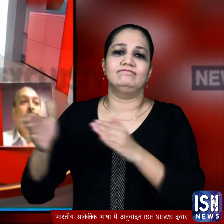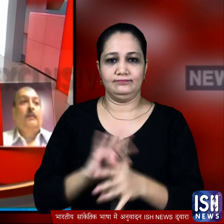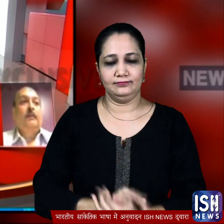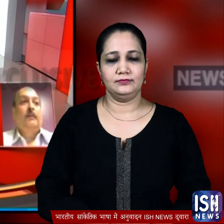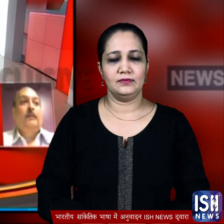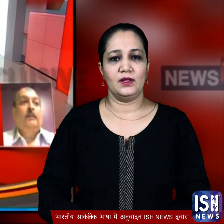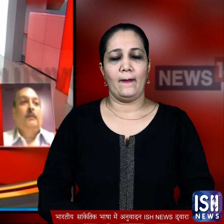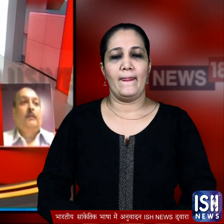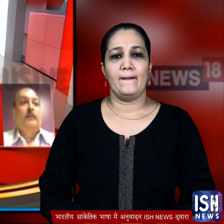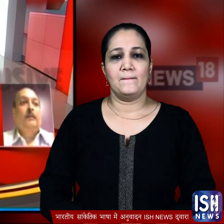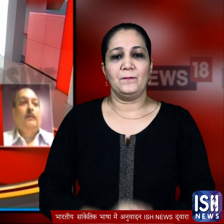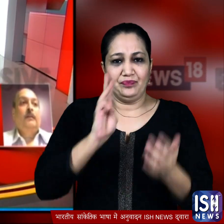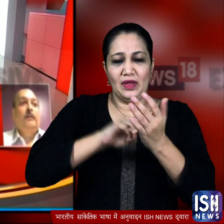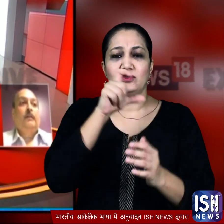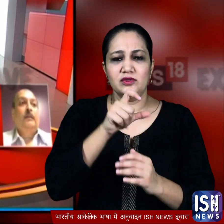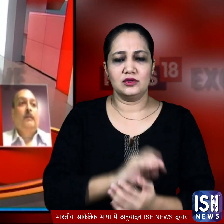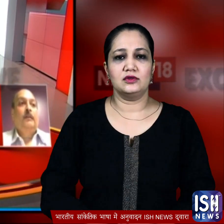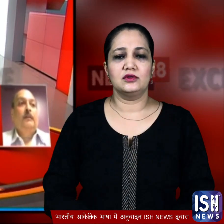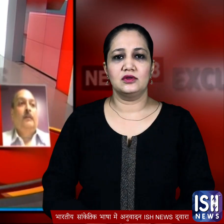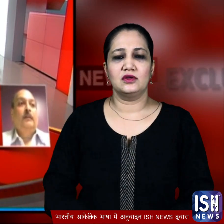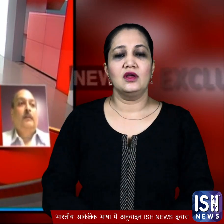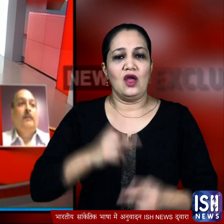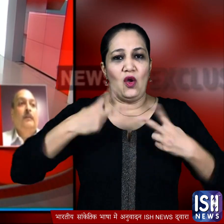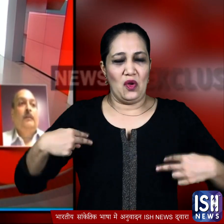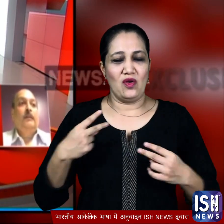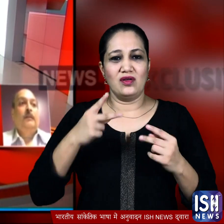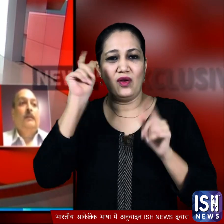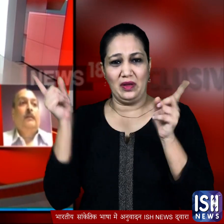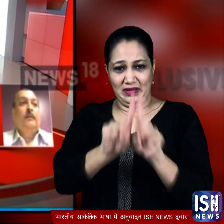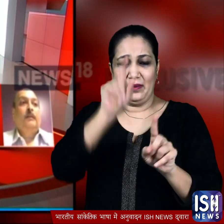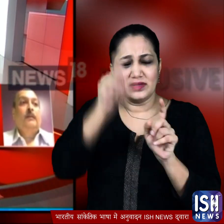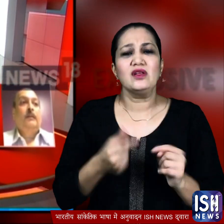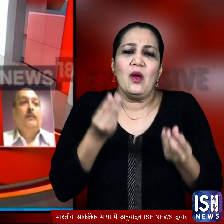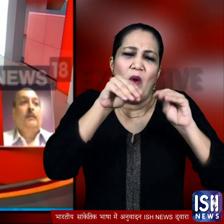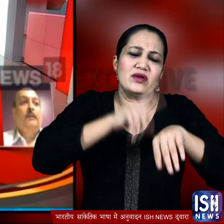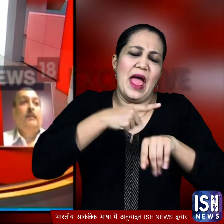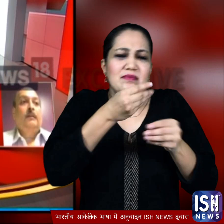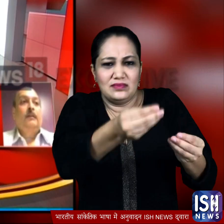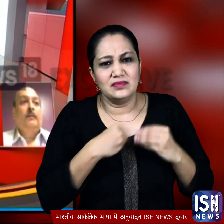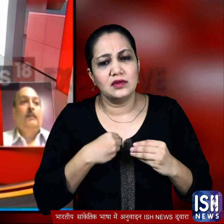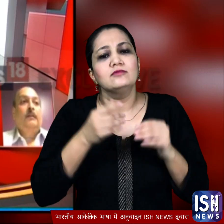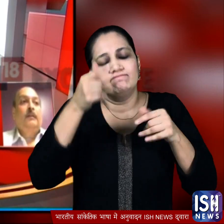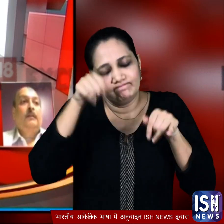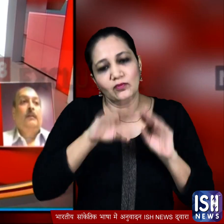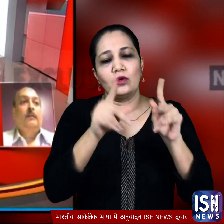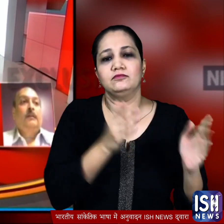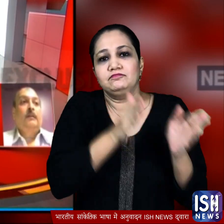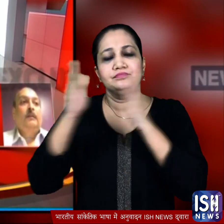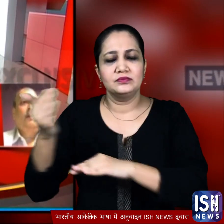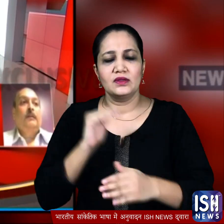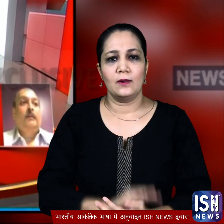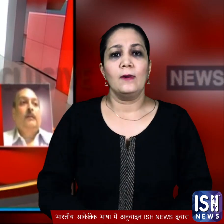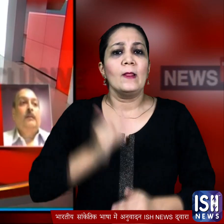गई। मेहुल चोकसी के वकील ने कोर्ट से और समय मांगा था, जिसके बाद सुनवाई टाल दी गई।